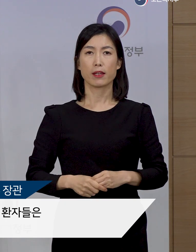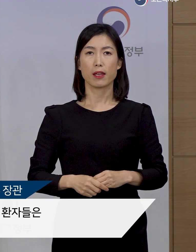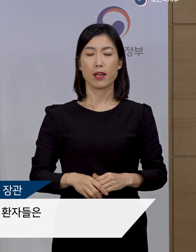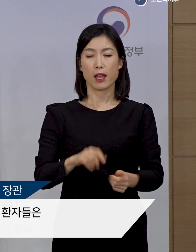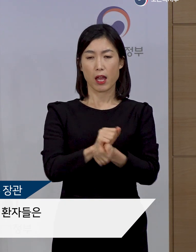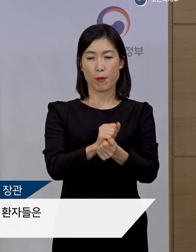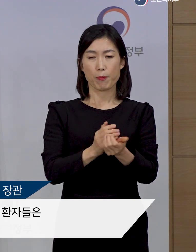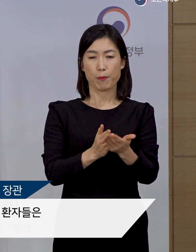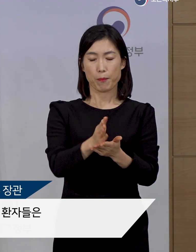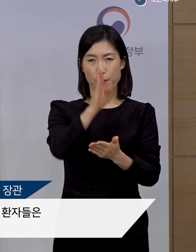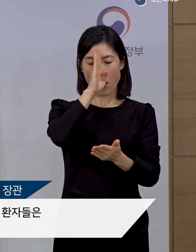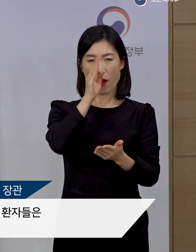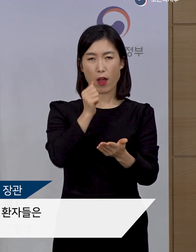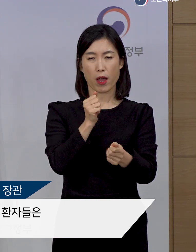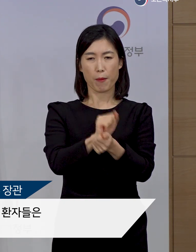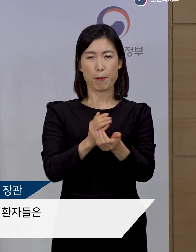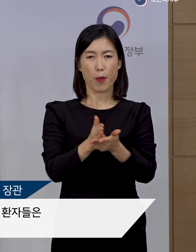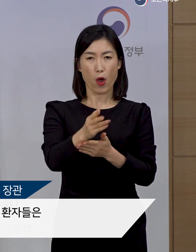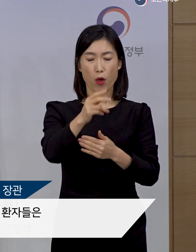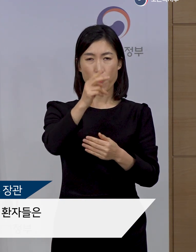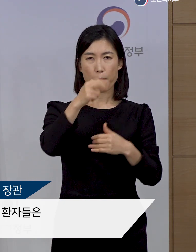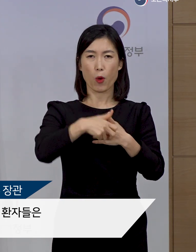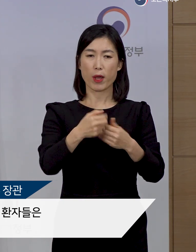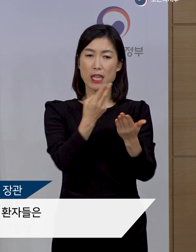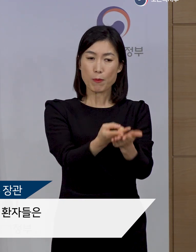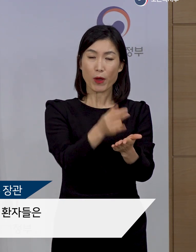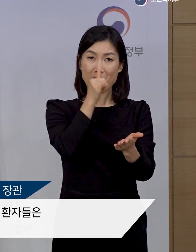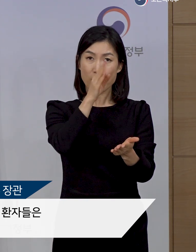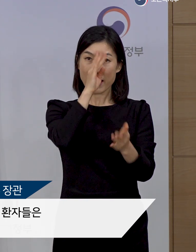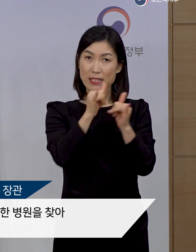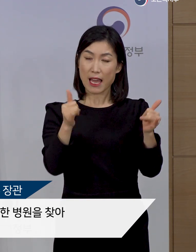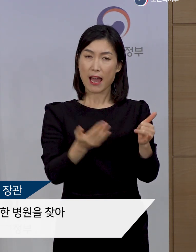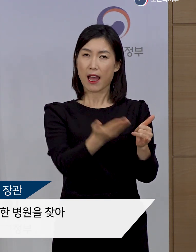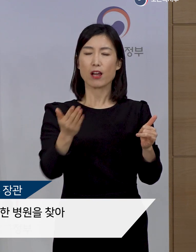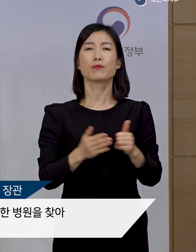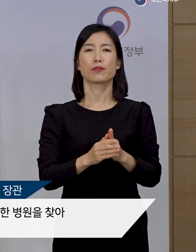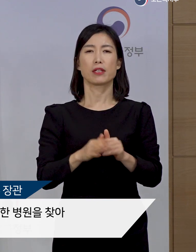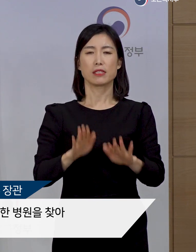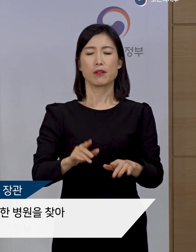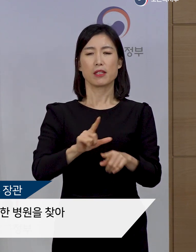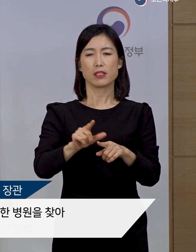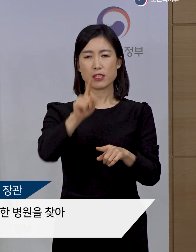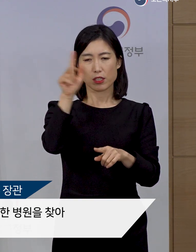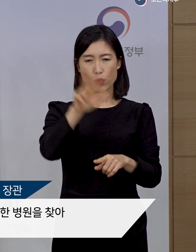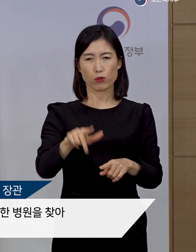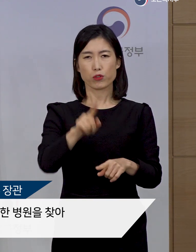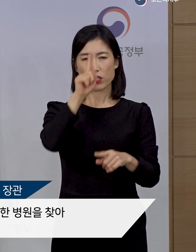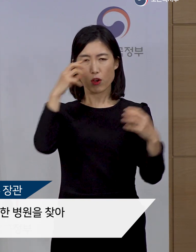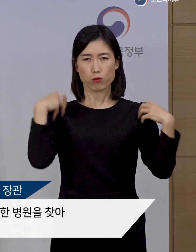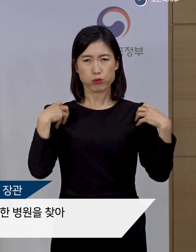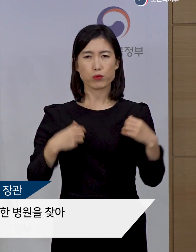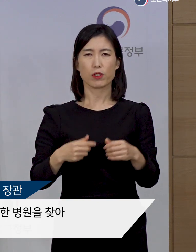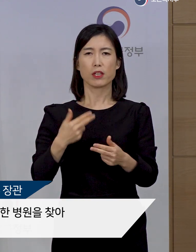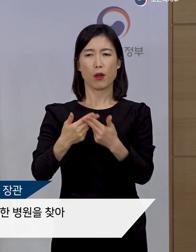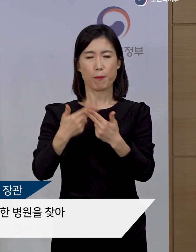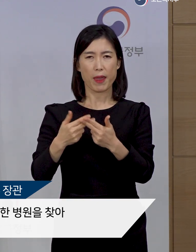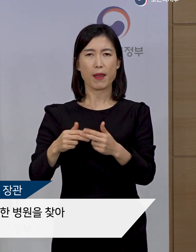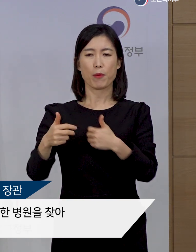감염병 전담병원으로 지정되는 병원에 입원해 계신 환자들은 정부, 지자체, 병원협회 등이